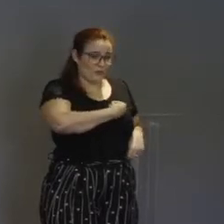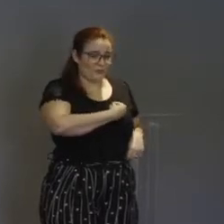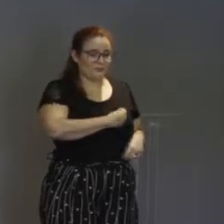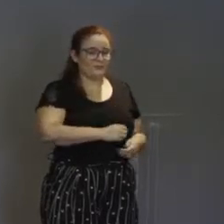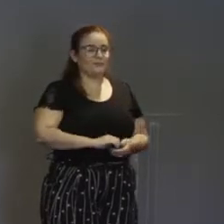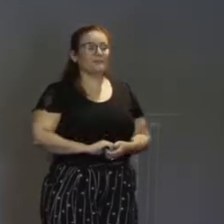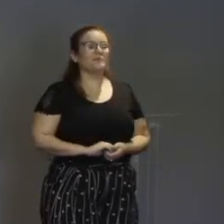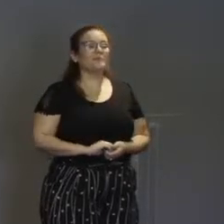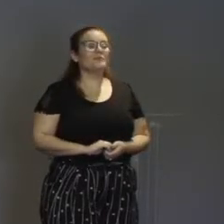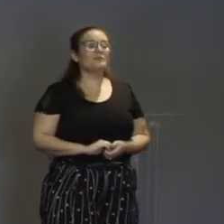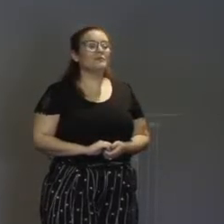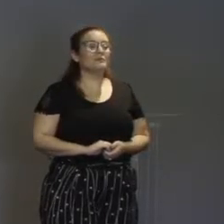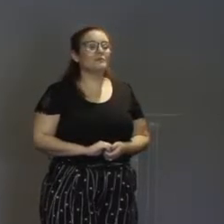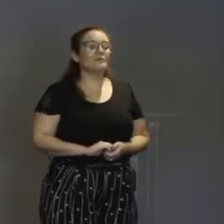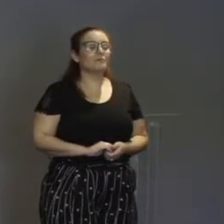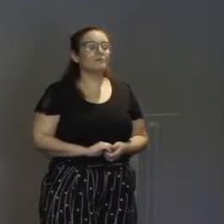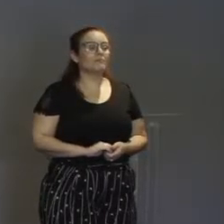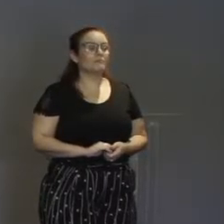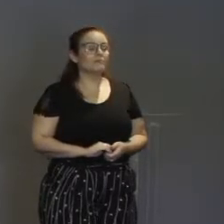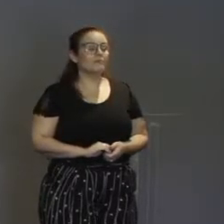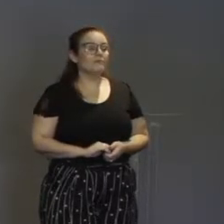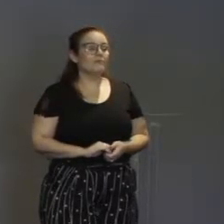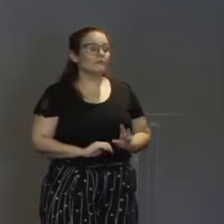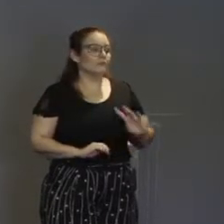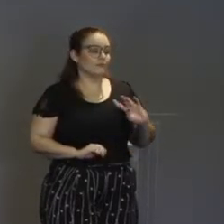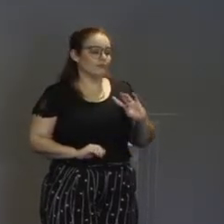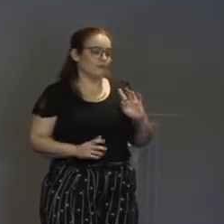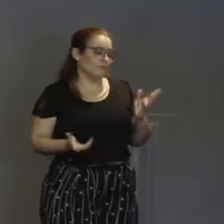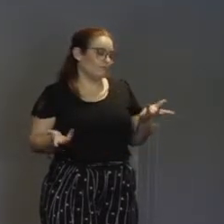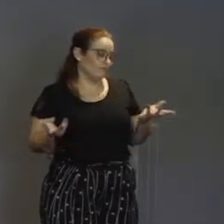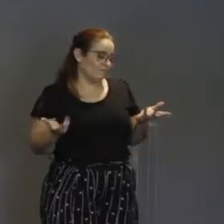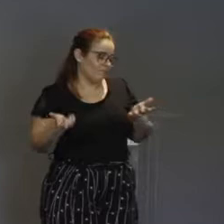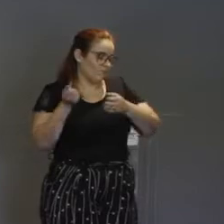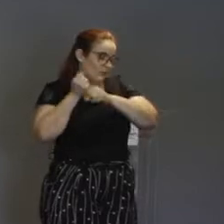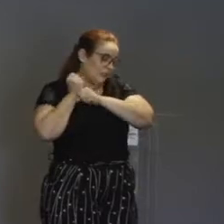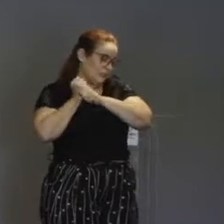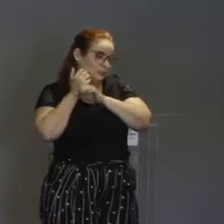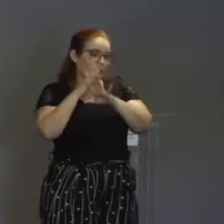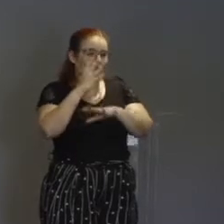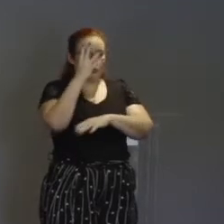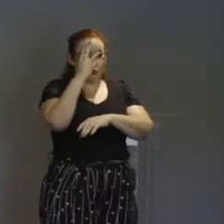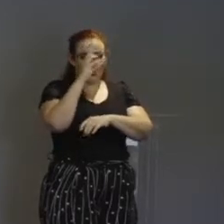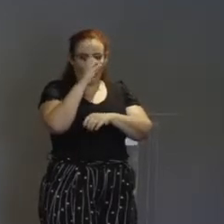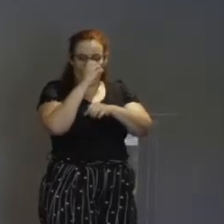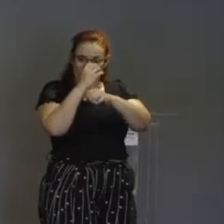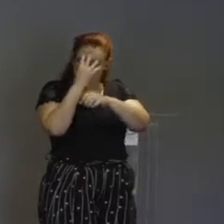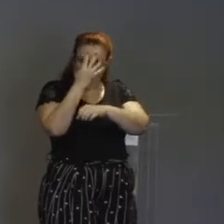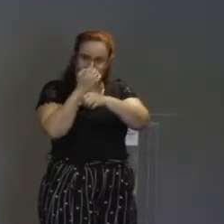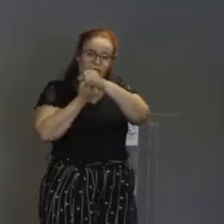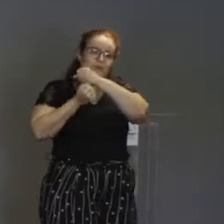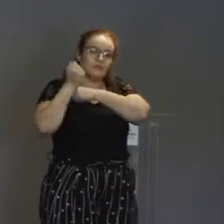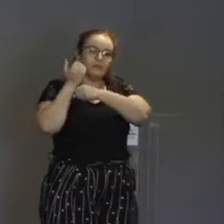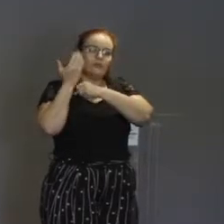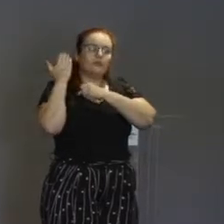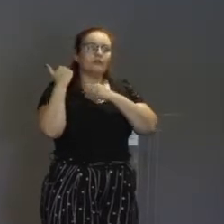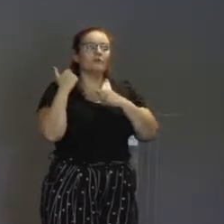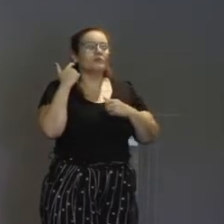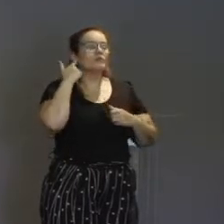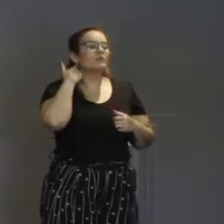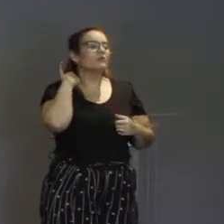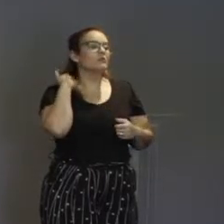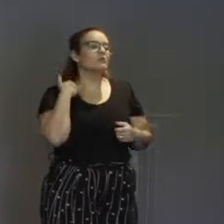fluem. A gente, enfim, há alguns anos, uns 4 anos, foi chamado por uma empresa,